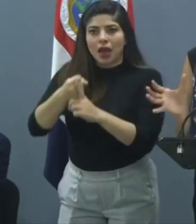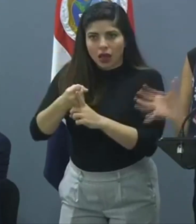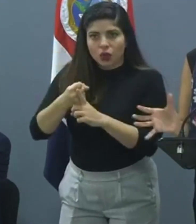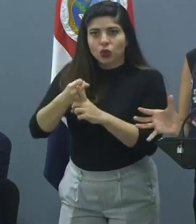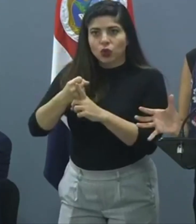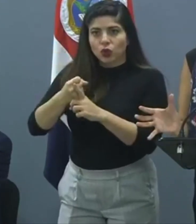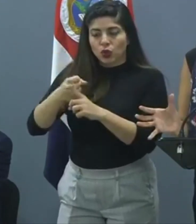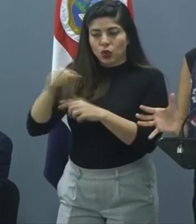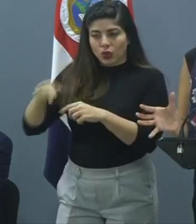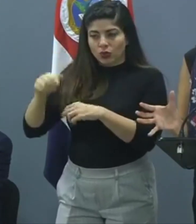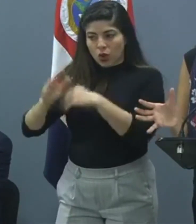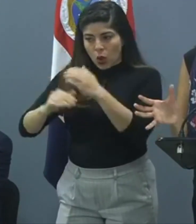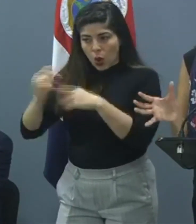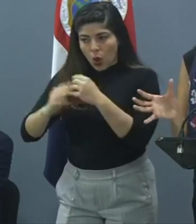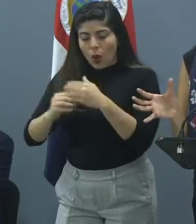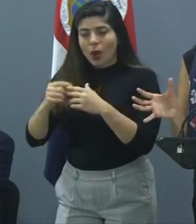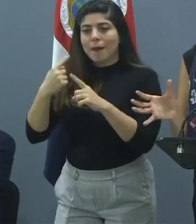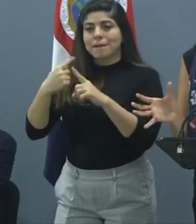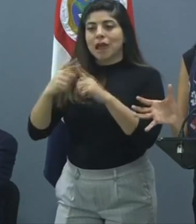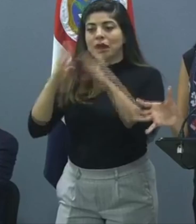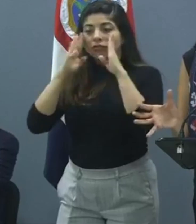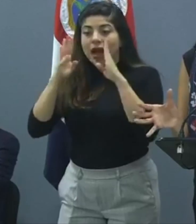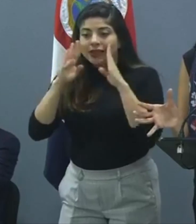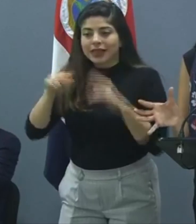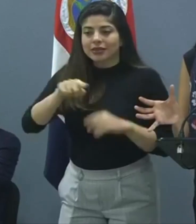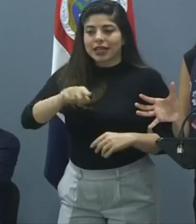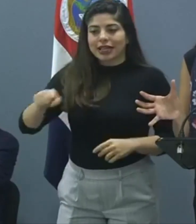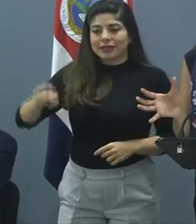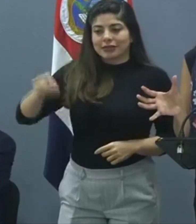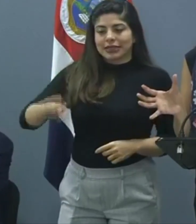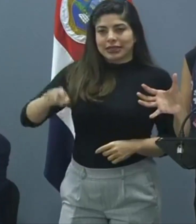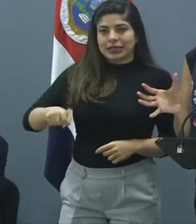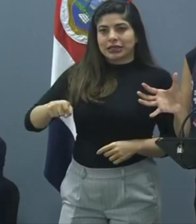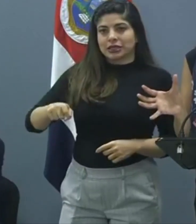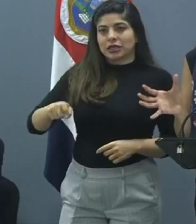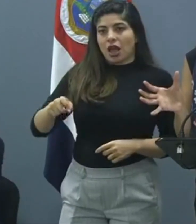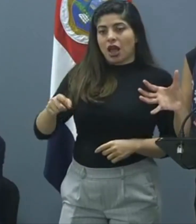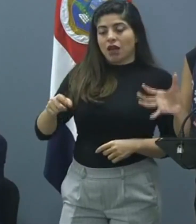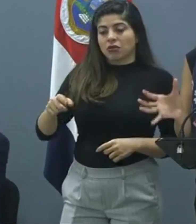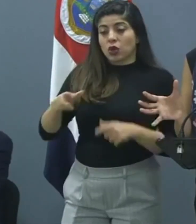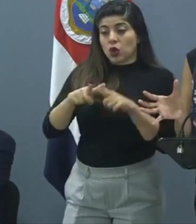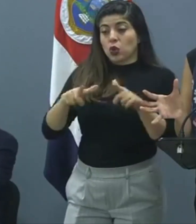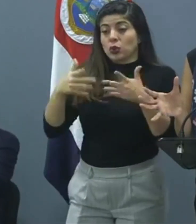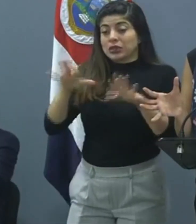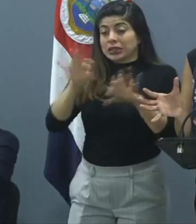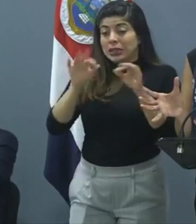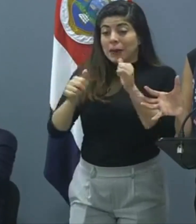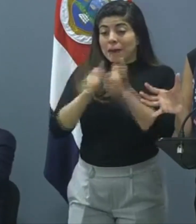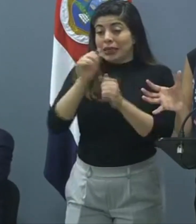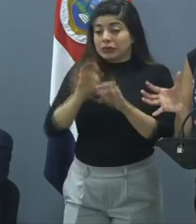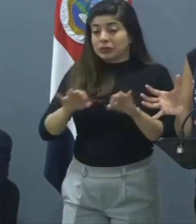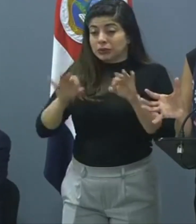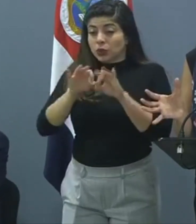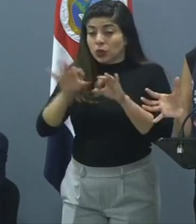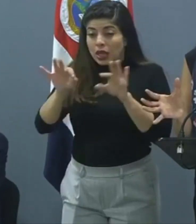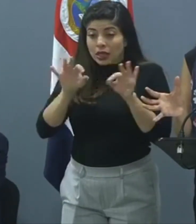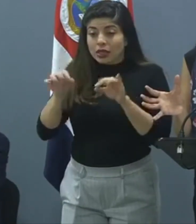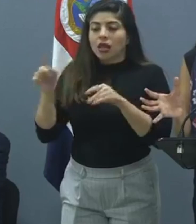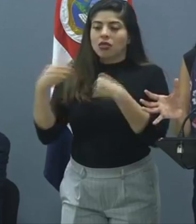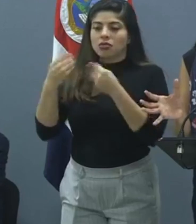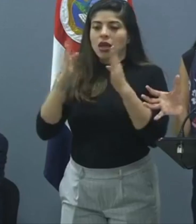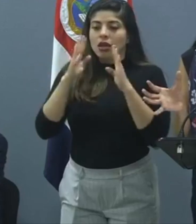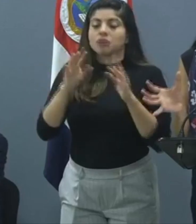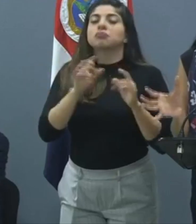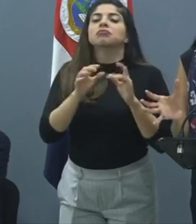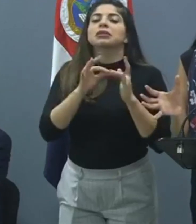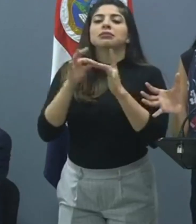cubrir las necesidades en donde se haya definido prioritario sobre todo aquellas áreas donde